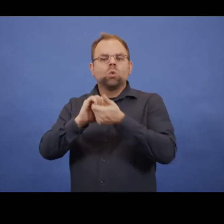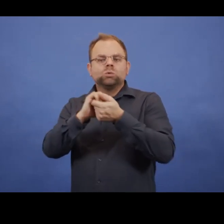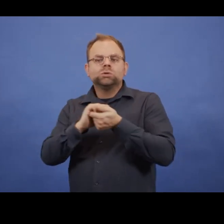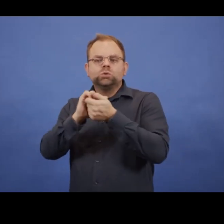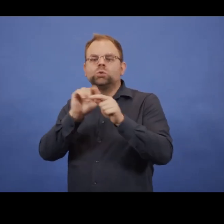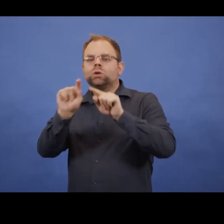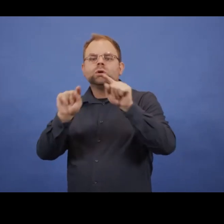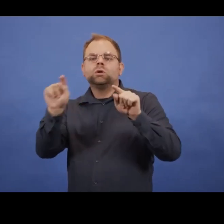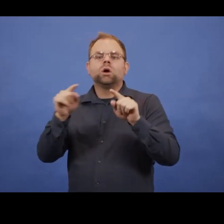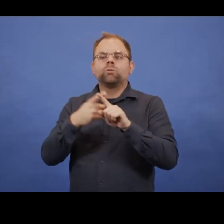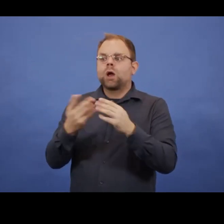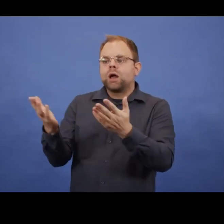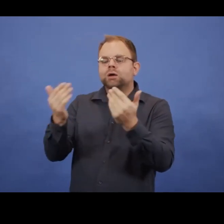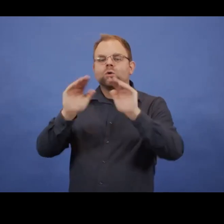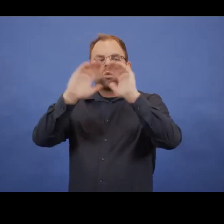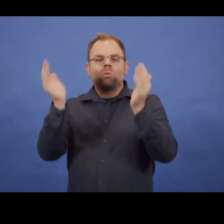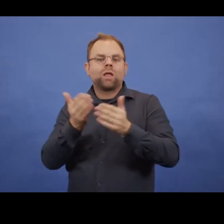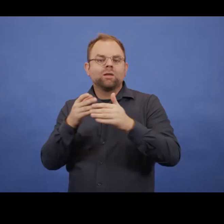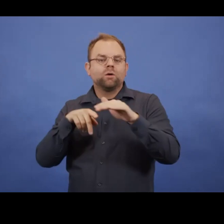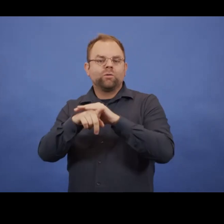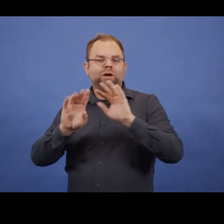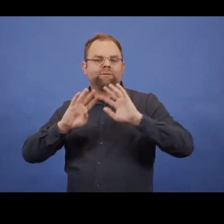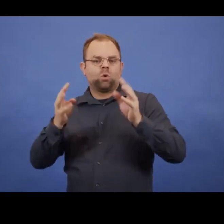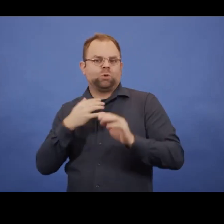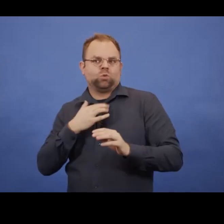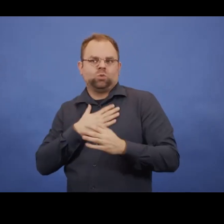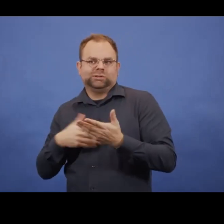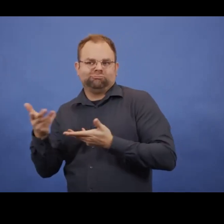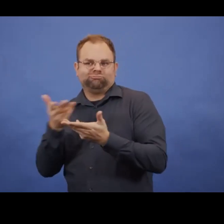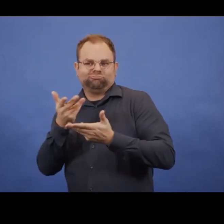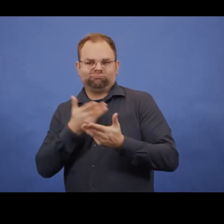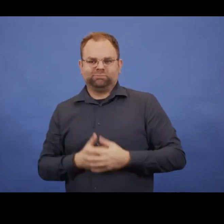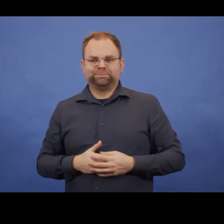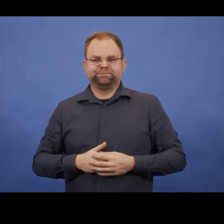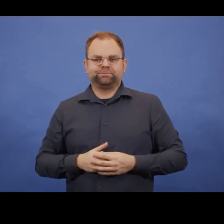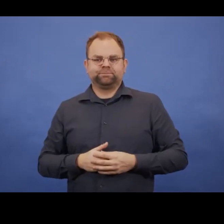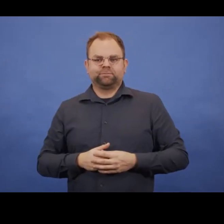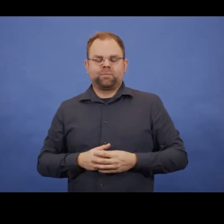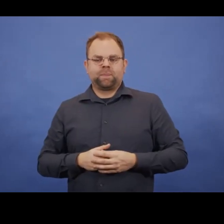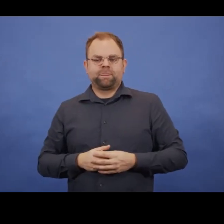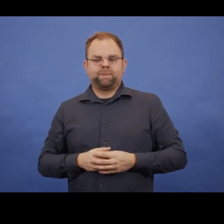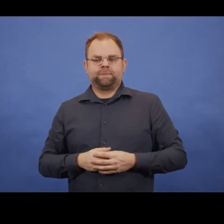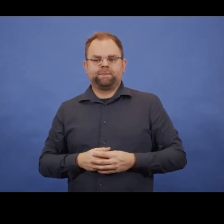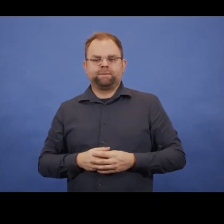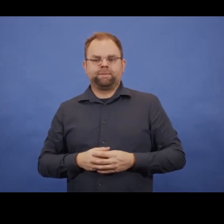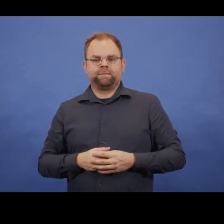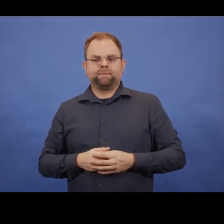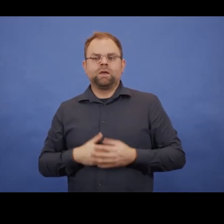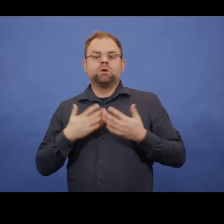de refugiados. También quiero dar otra oportunidad a Musa,